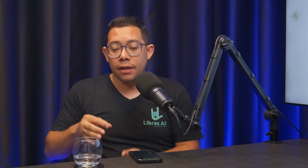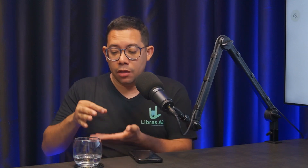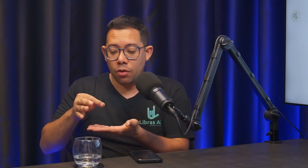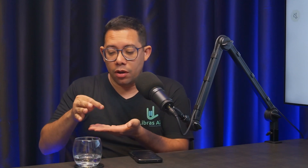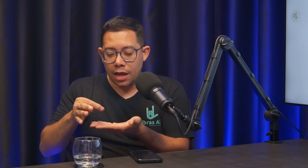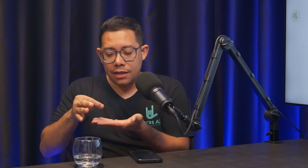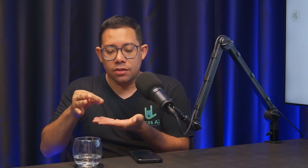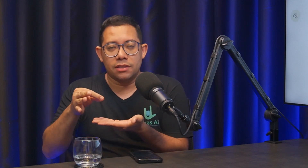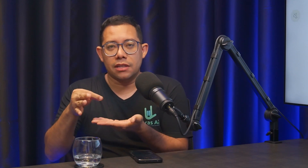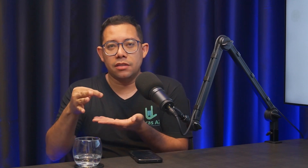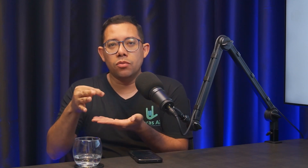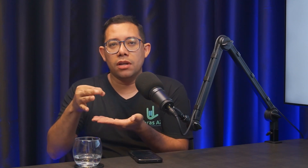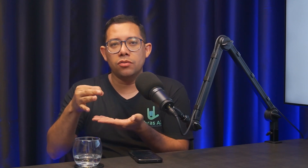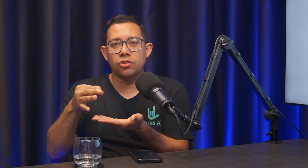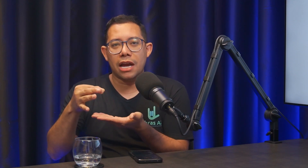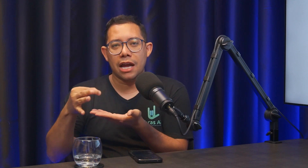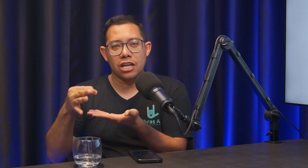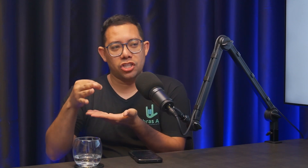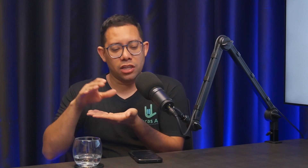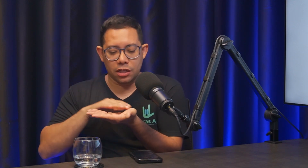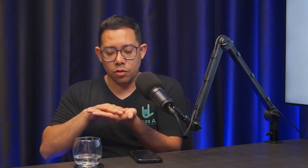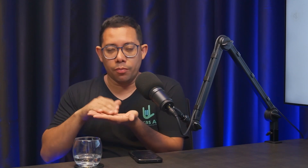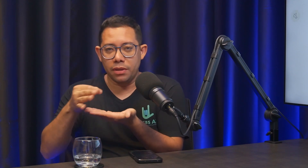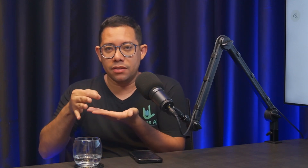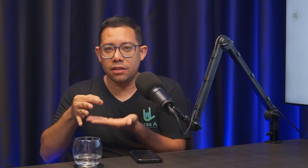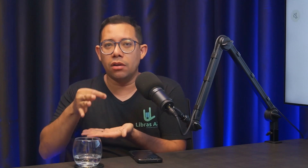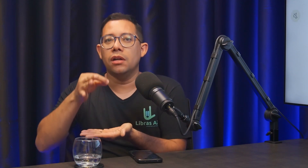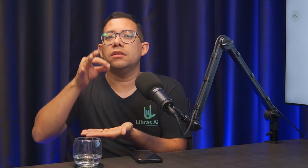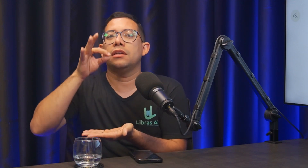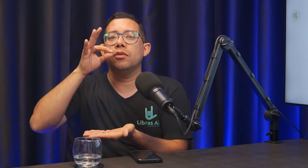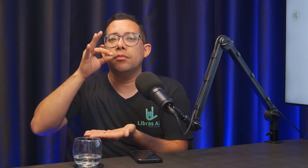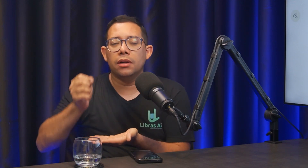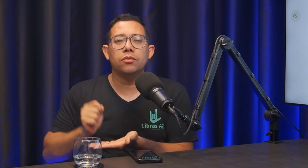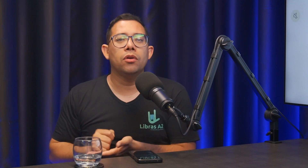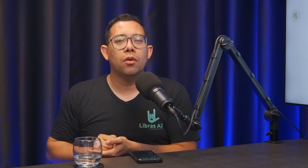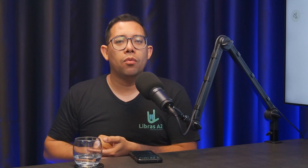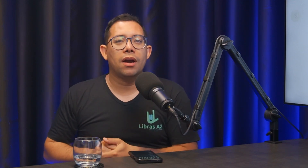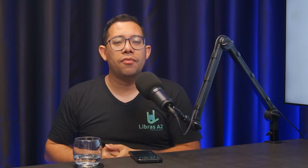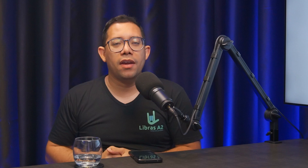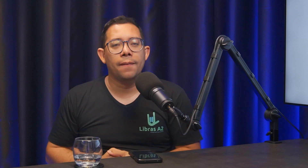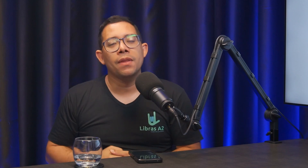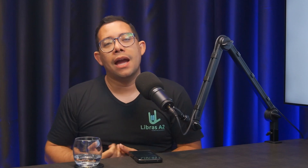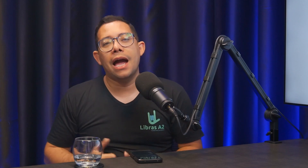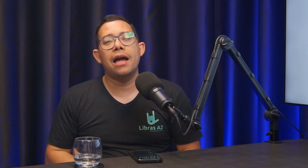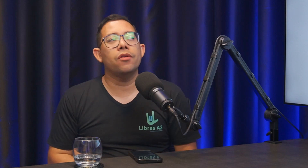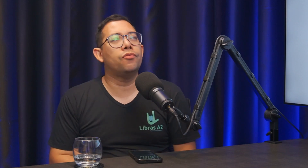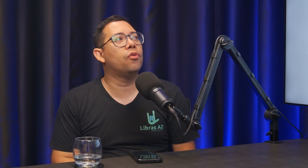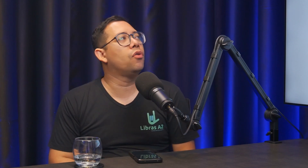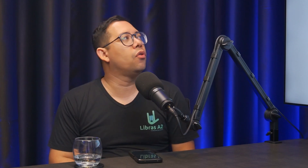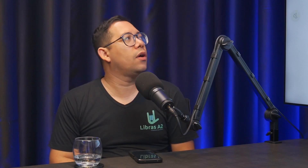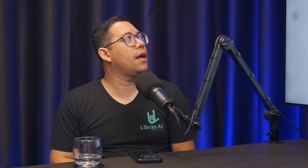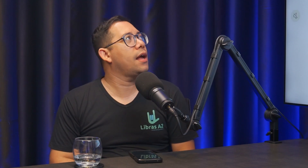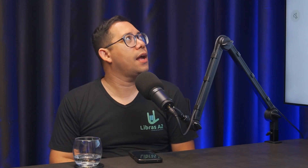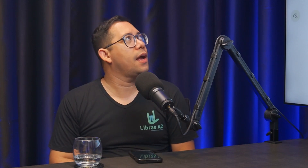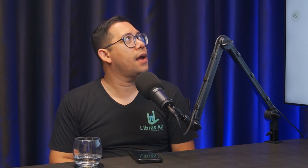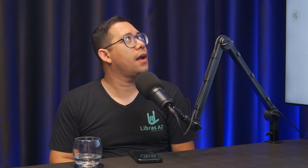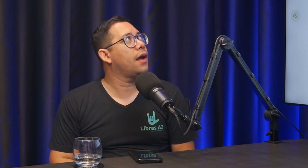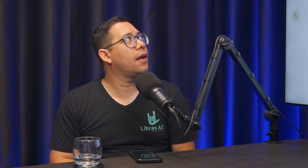ó, aqui, ó, você tá segurando já a xícara, tem um pires aqui, ó. Você tá tomando um café. Ah, eu vou...